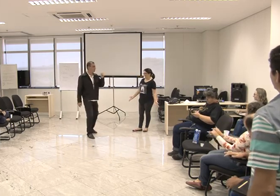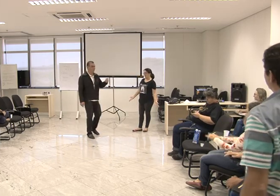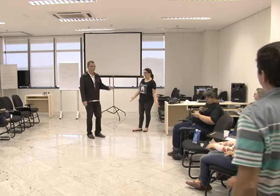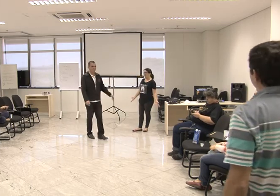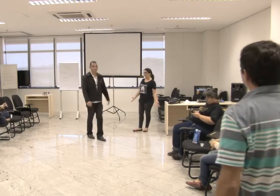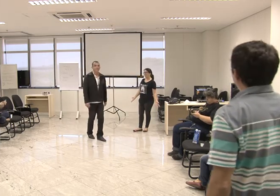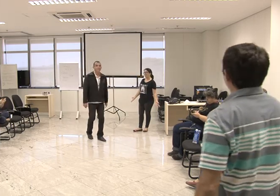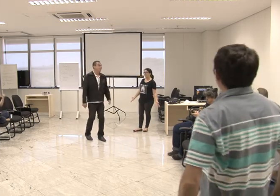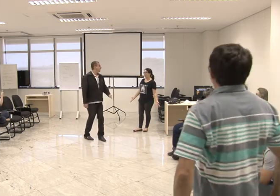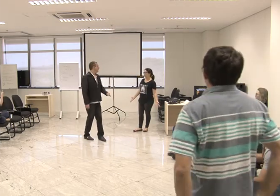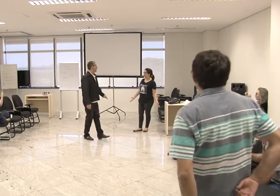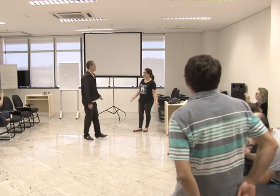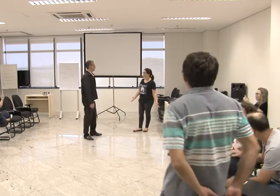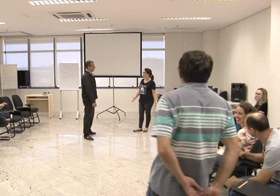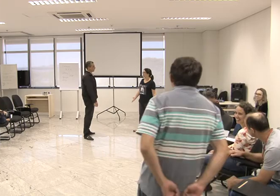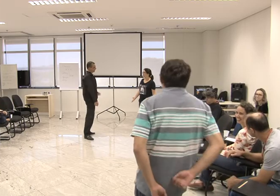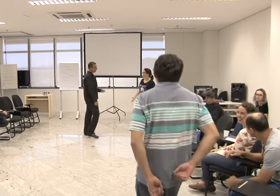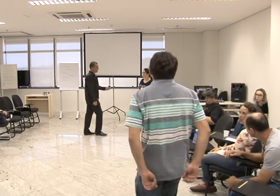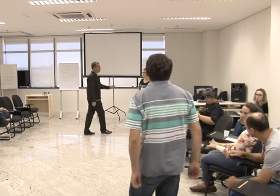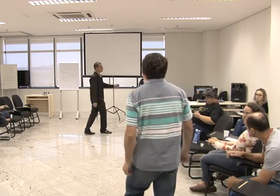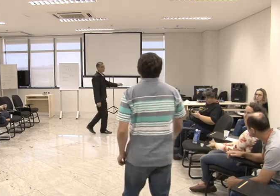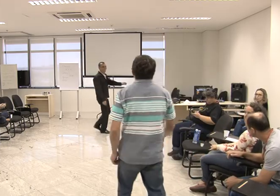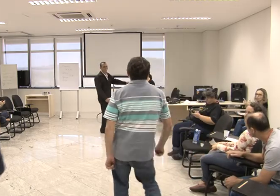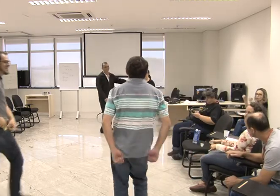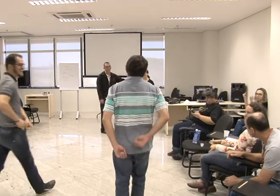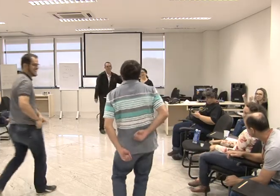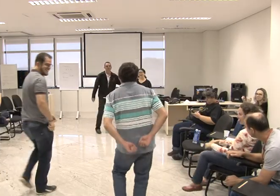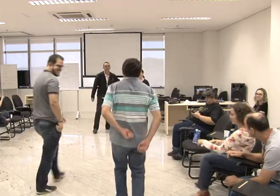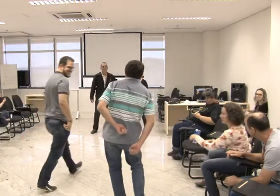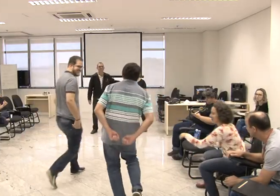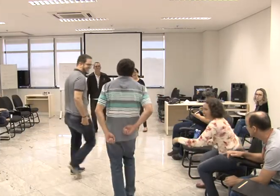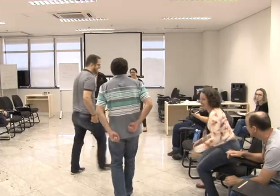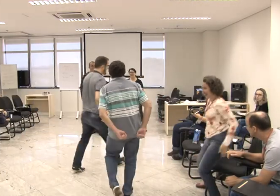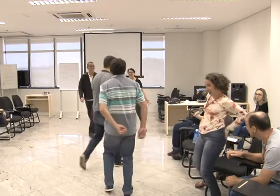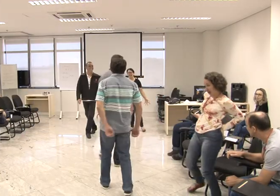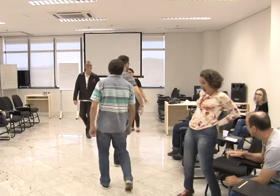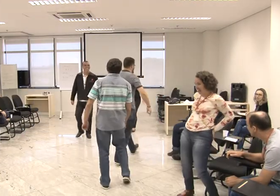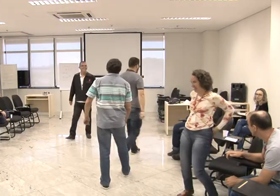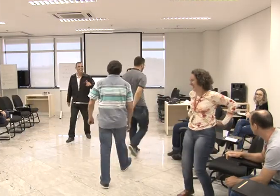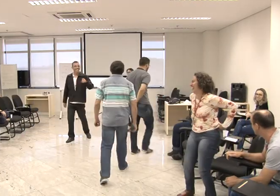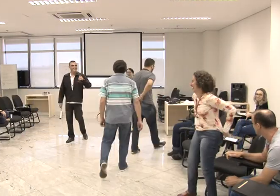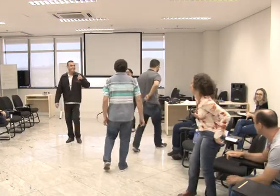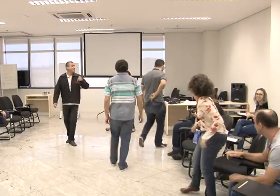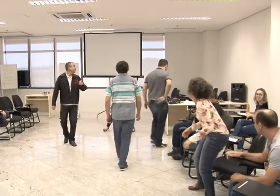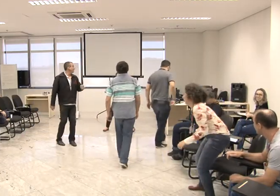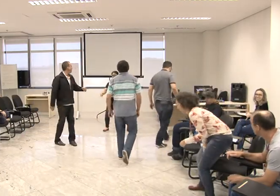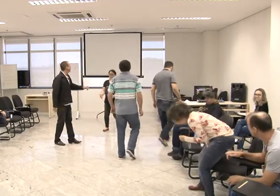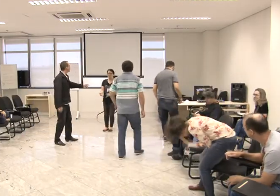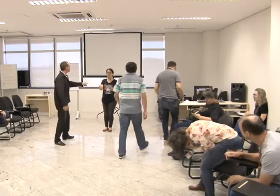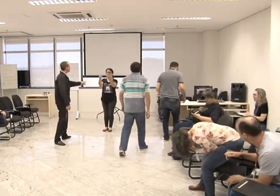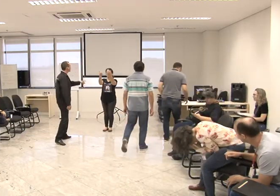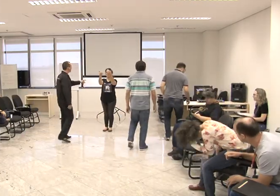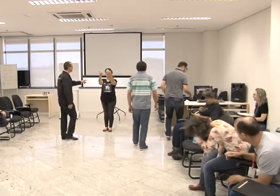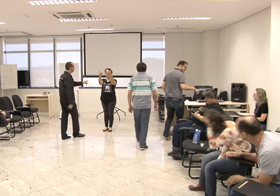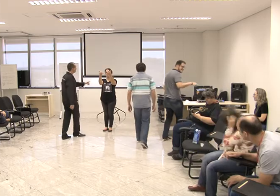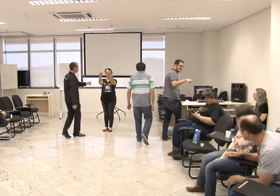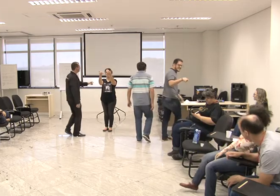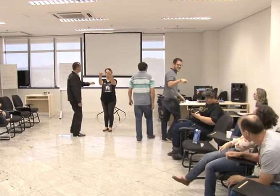Uai, Lucas, você perguntou? Aí assim, ó. É só sair andando. Ó, Na aula passada.